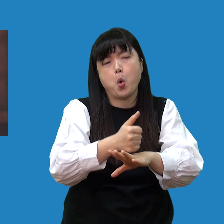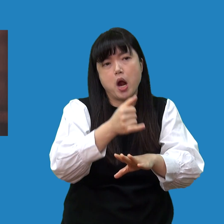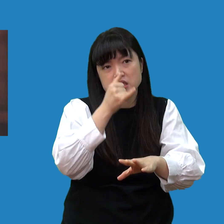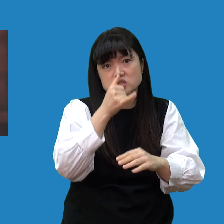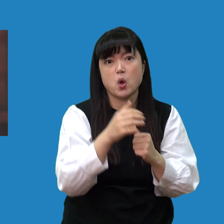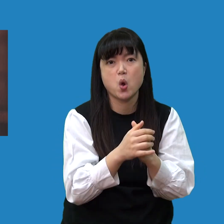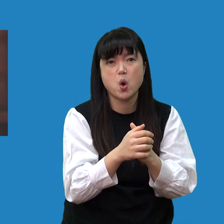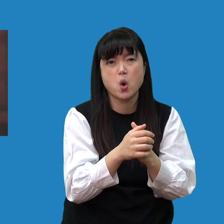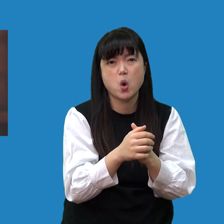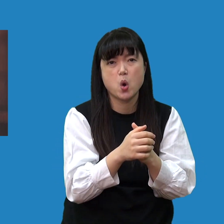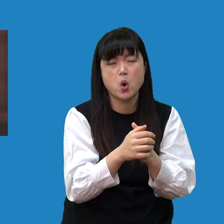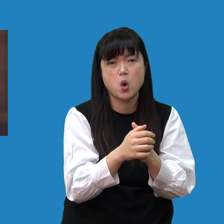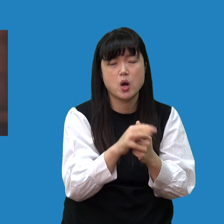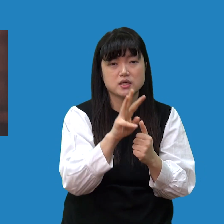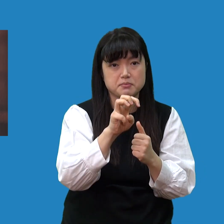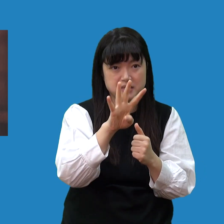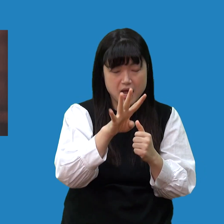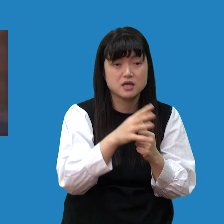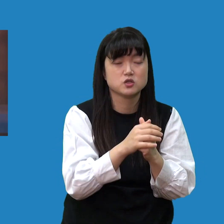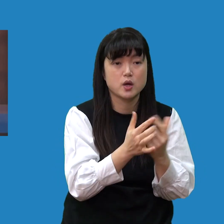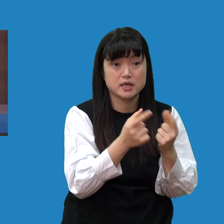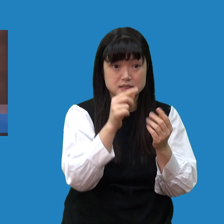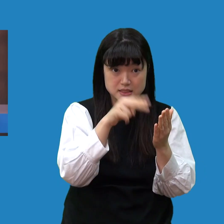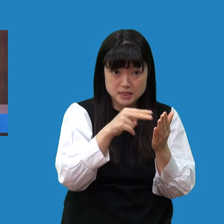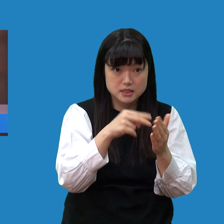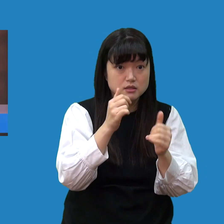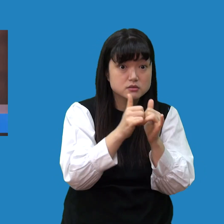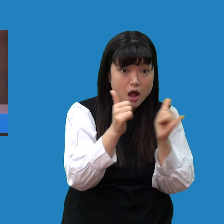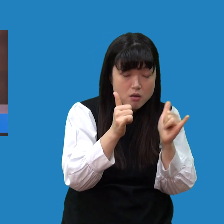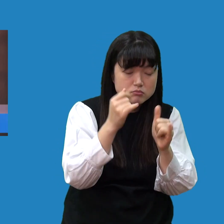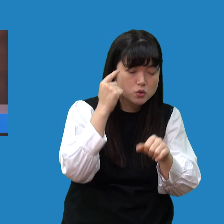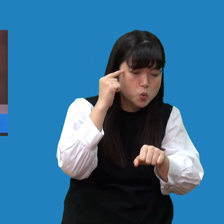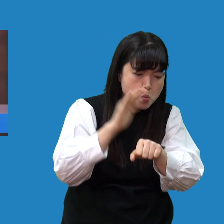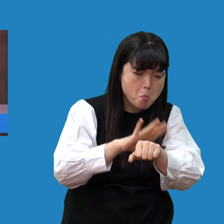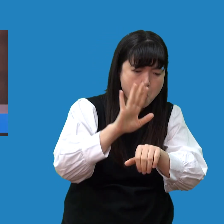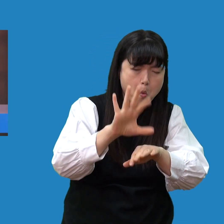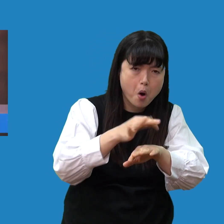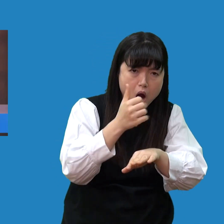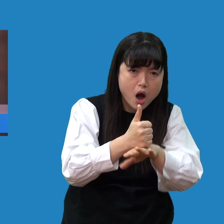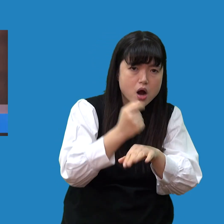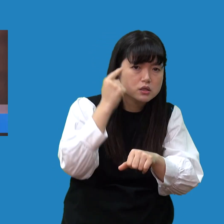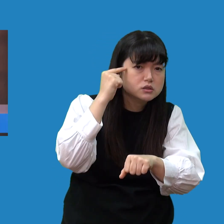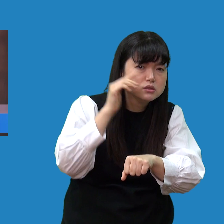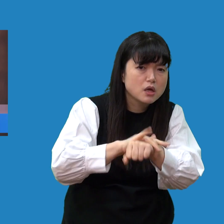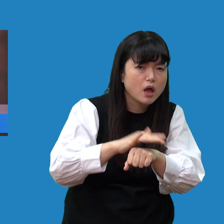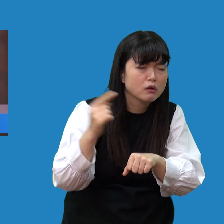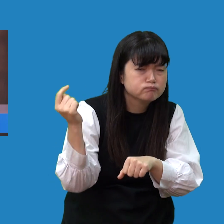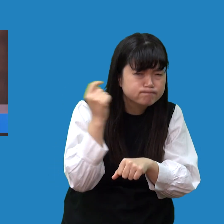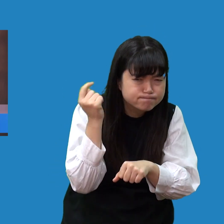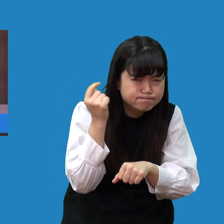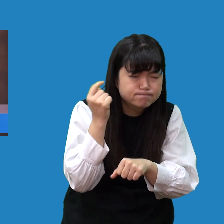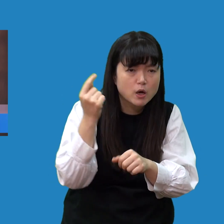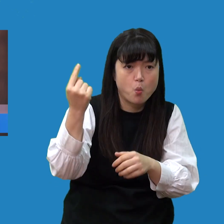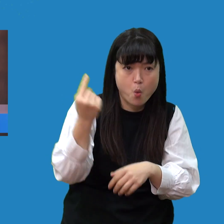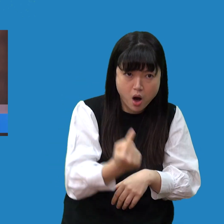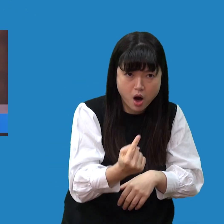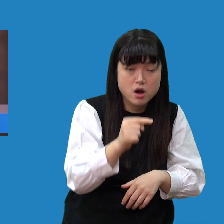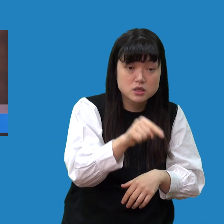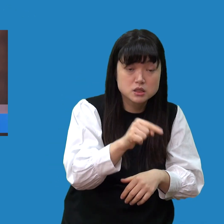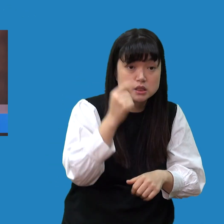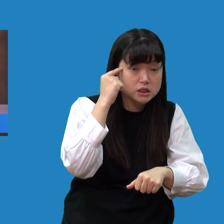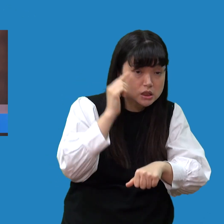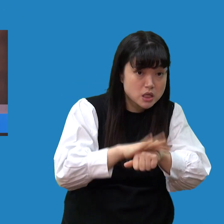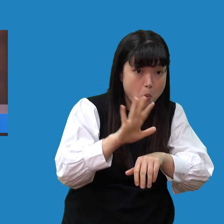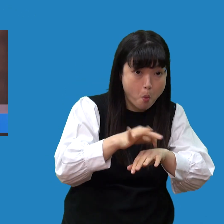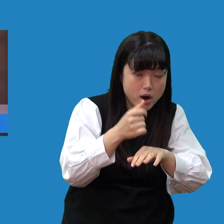보여주고 있어요. 34절 다 같이 읽겠습니다. 시작. 사람들이 솔로몬의 지혜를 들으러 왔으니